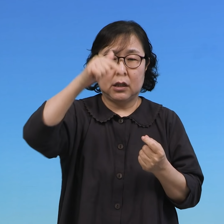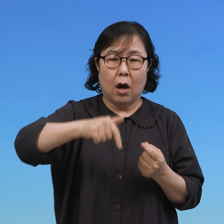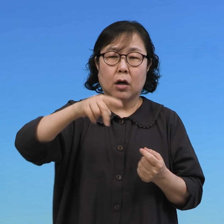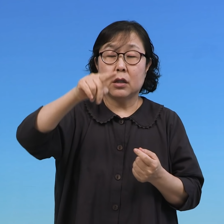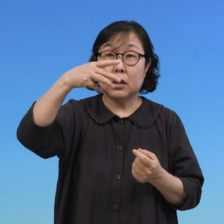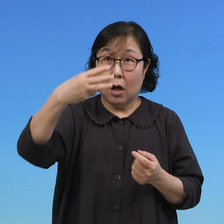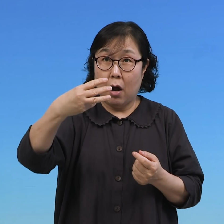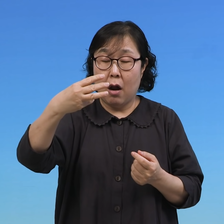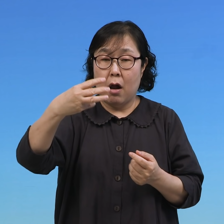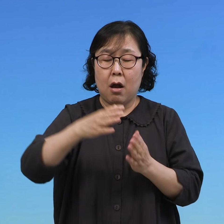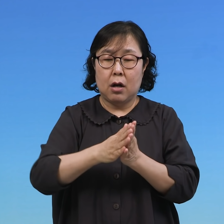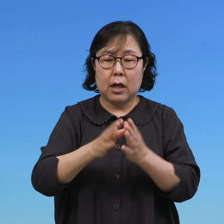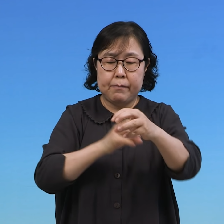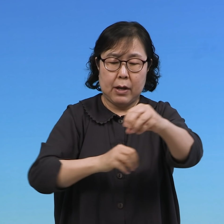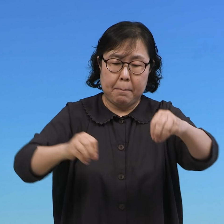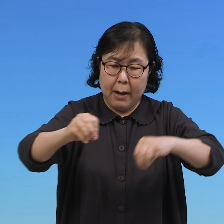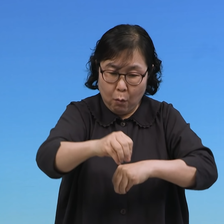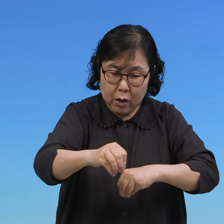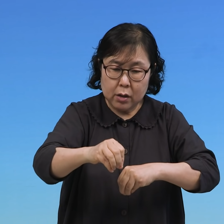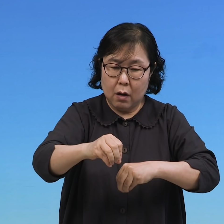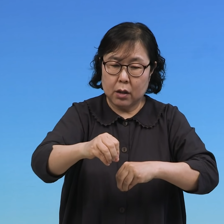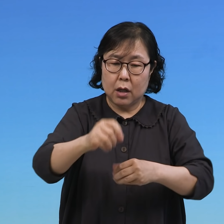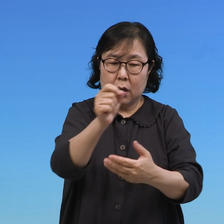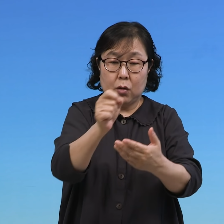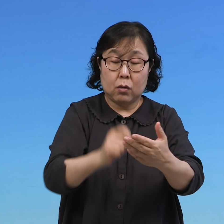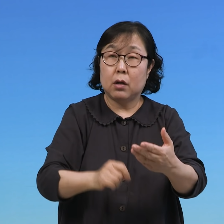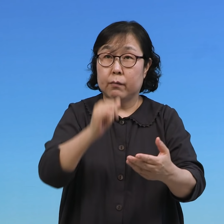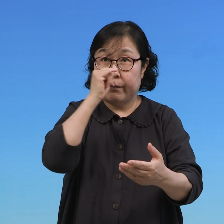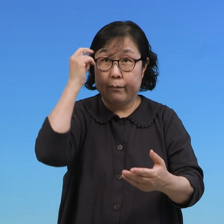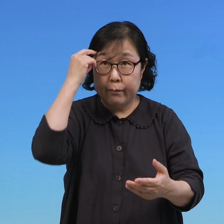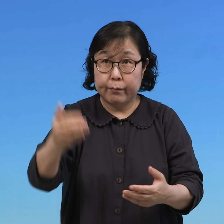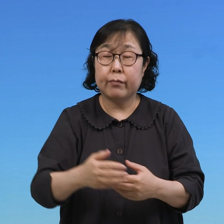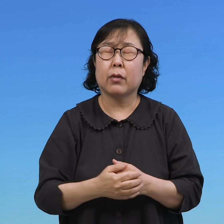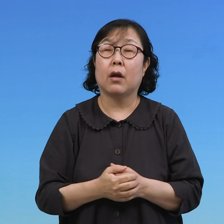성경은 역설을 기록하고 있느냐?